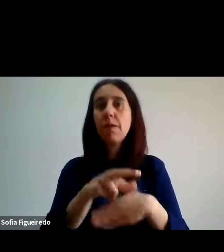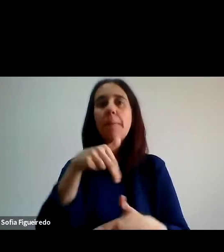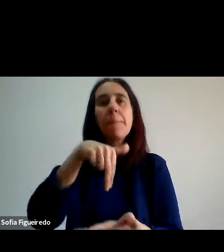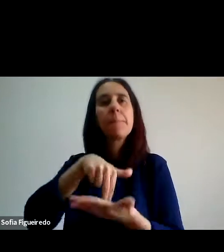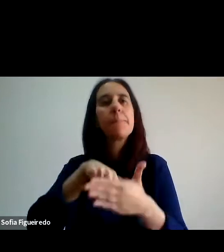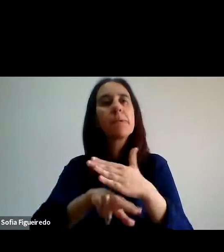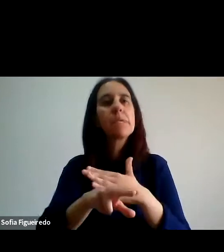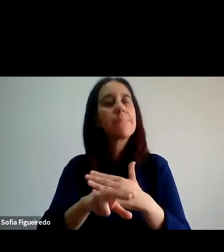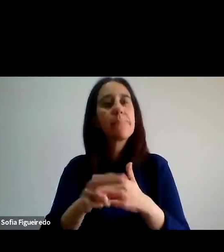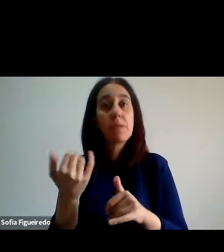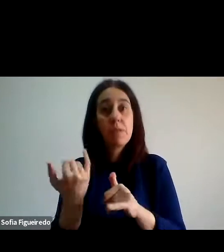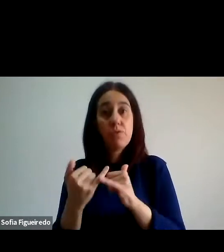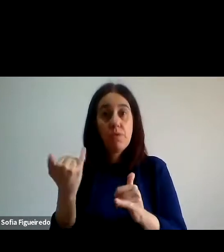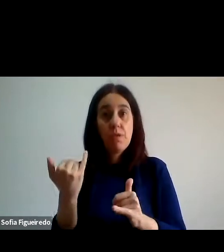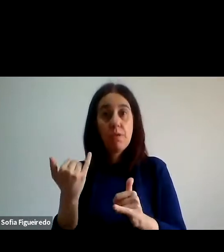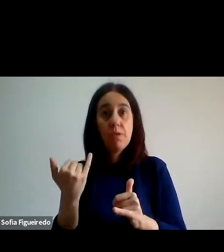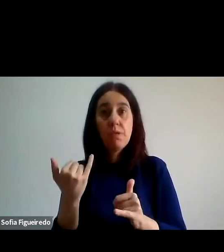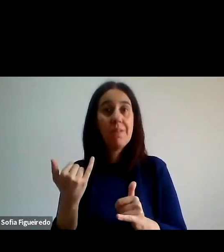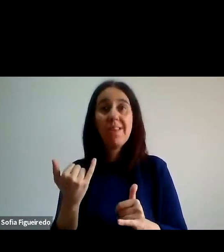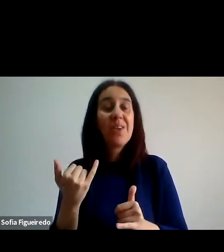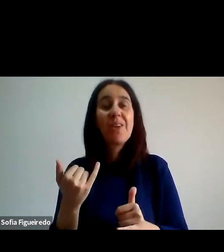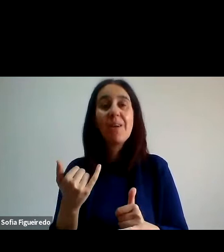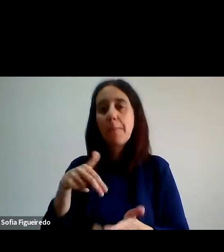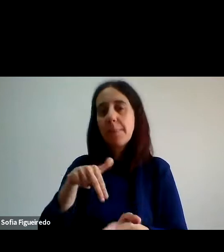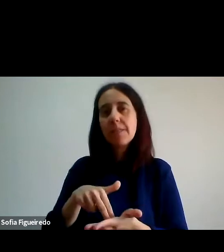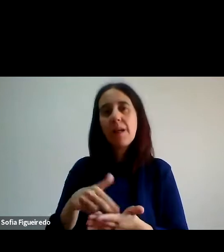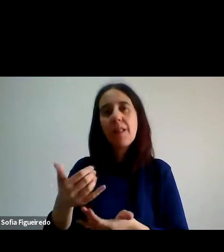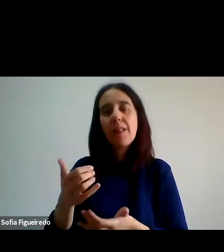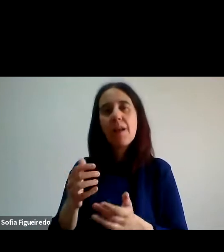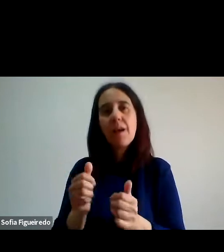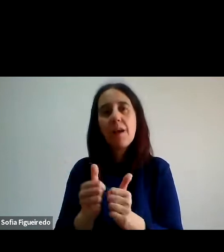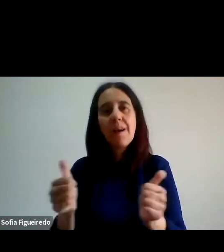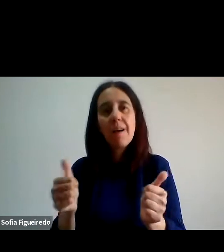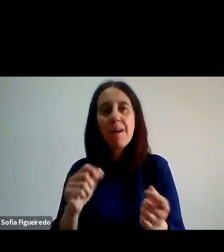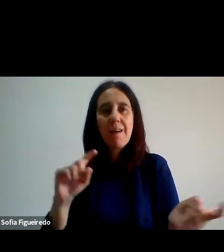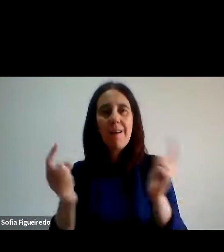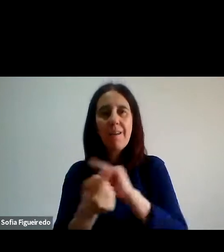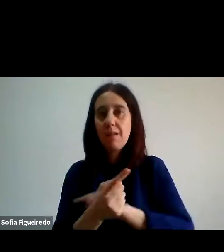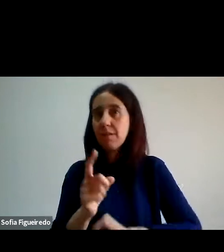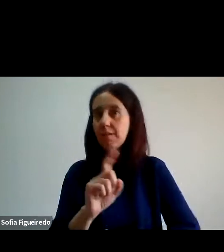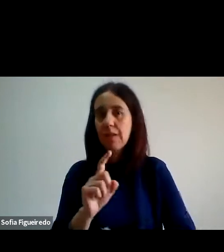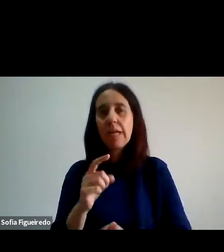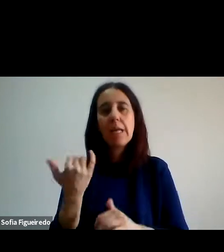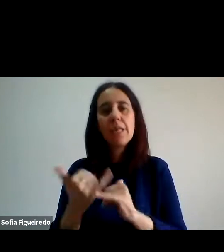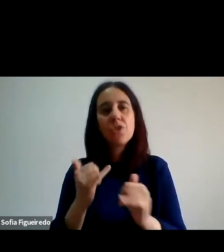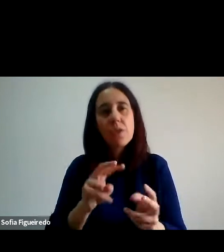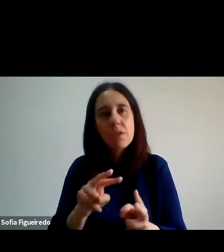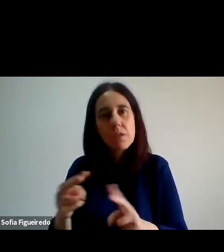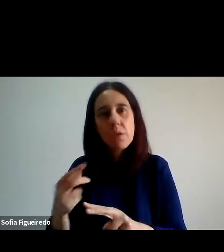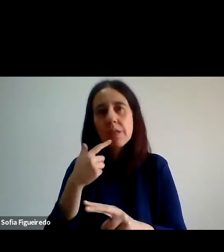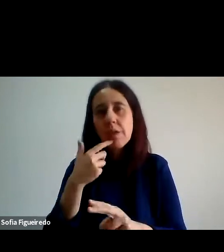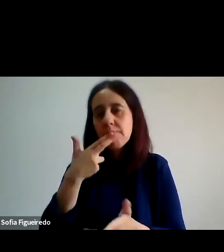ver que o digital não é o oposto do presencial. A transição digital é todo um conceito de desmaterialização,